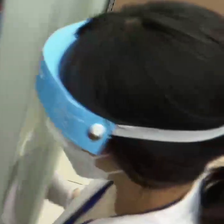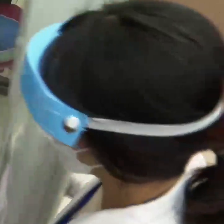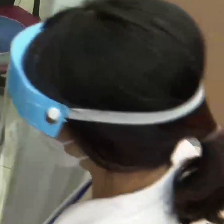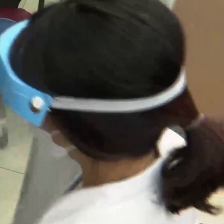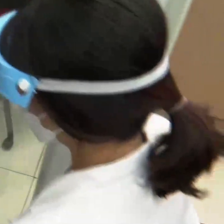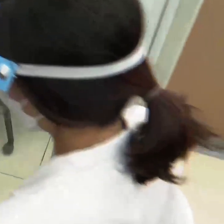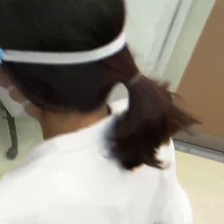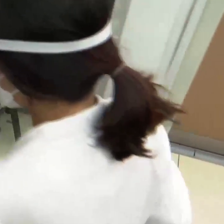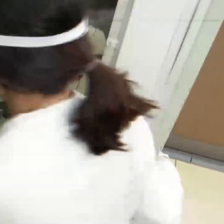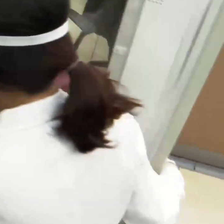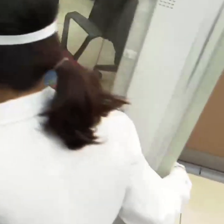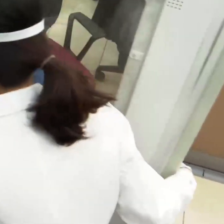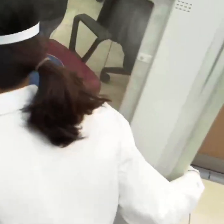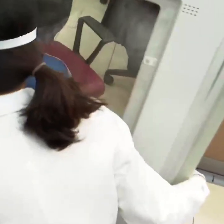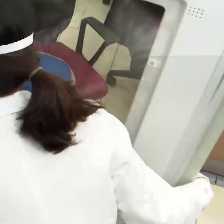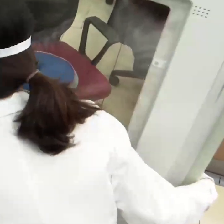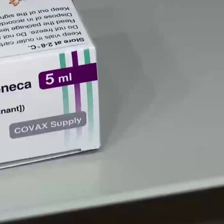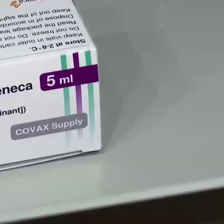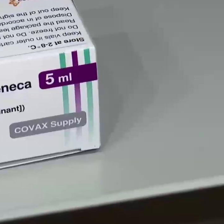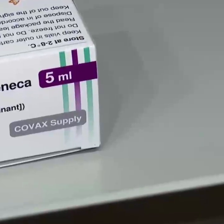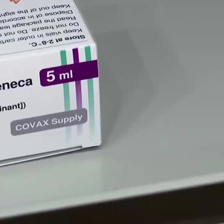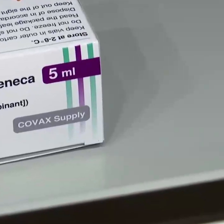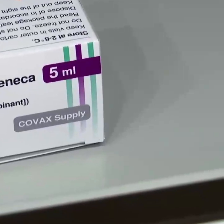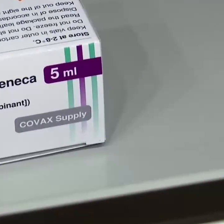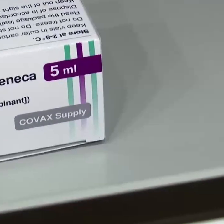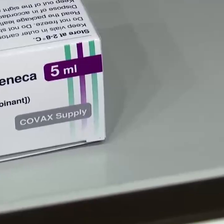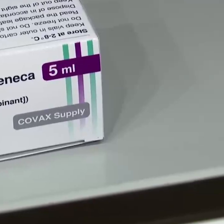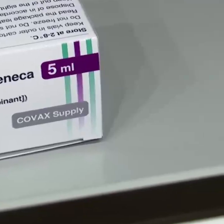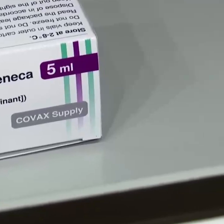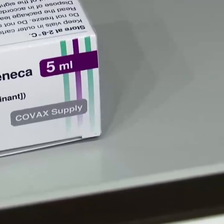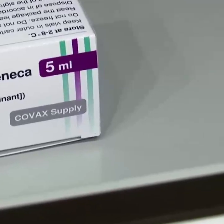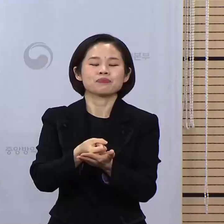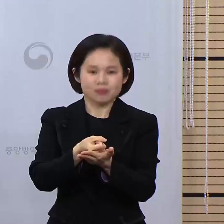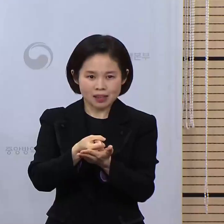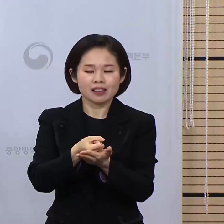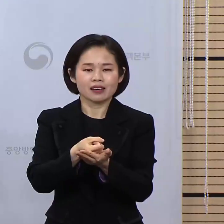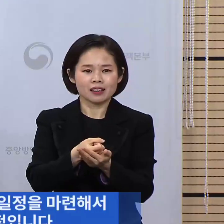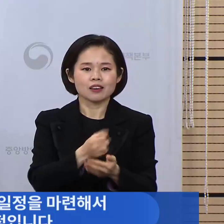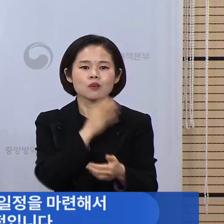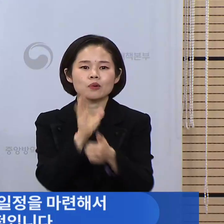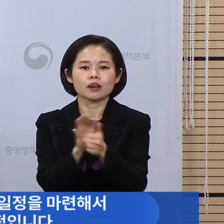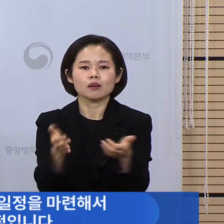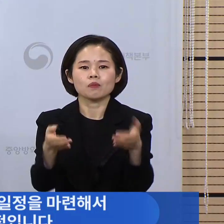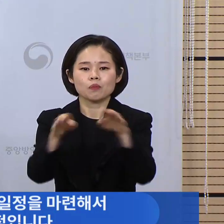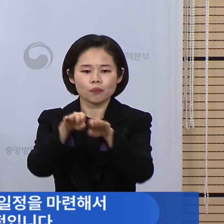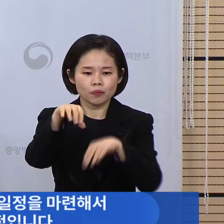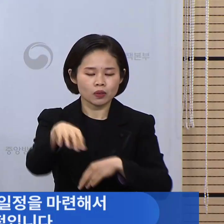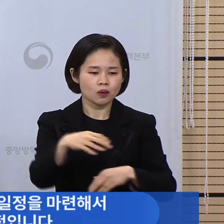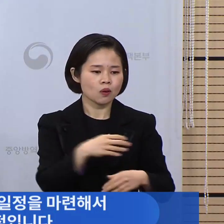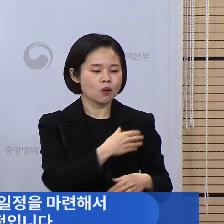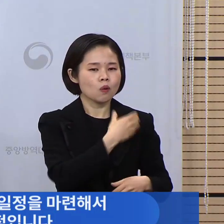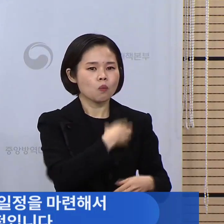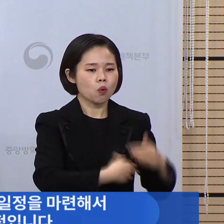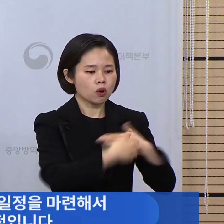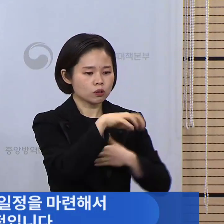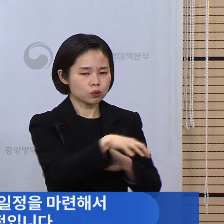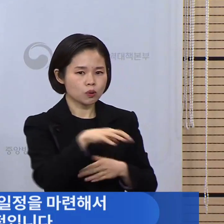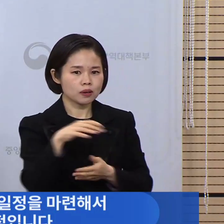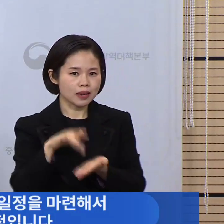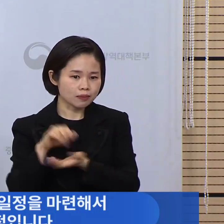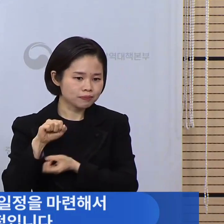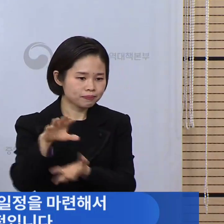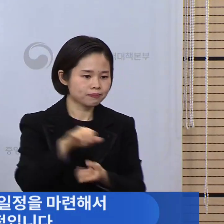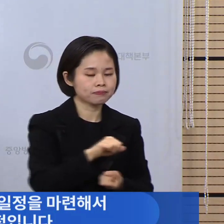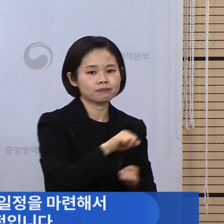아스트라제네카 와 화이자 백신을 맞게 됩니다 텁 유형 병원과 보건소 의 백신을 배정하고 배송